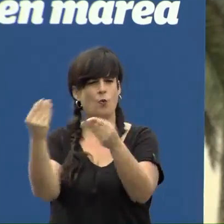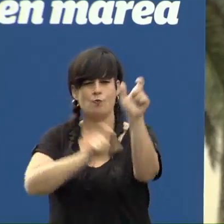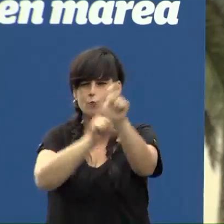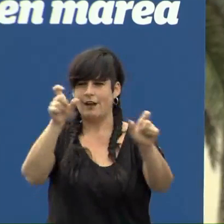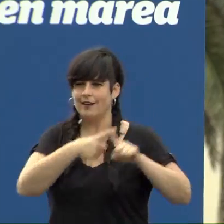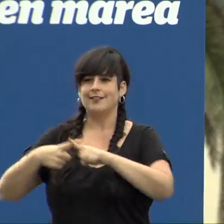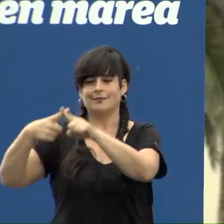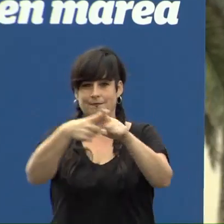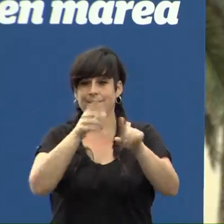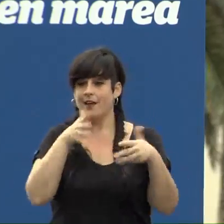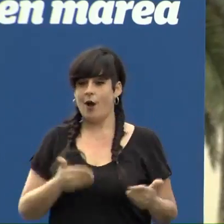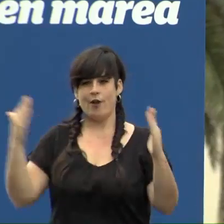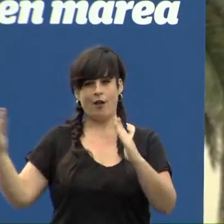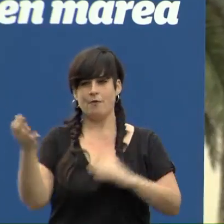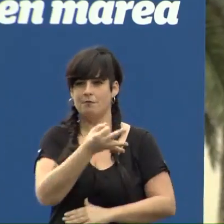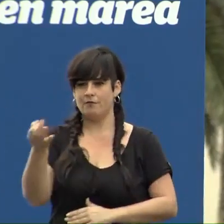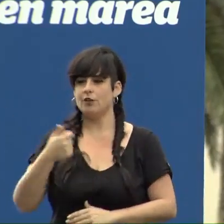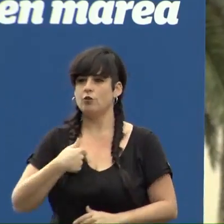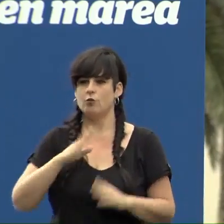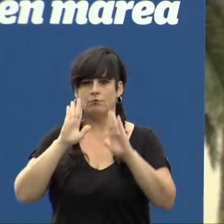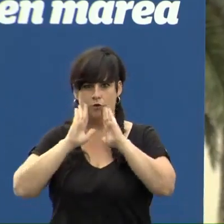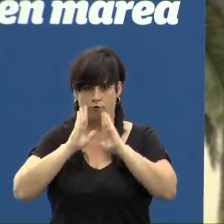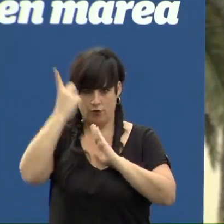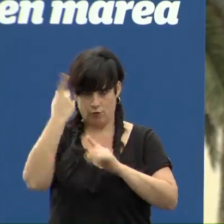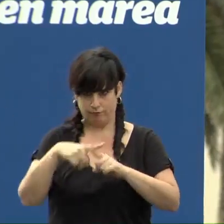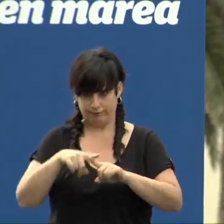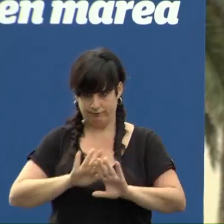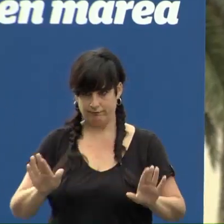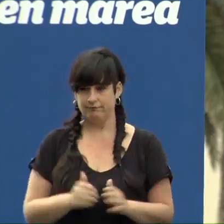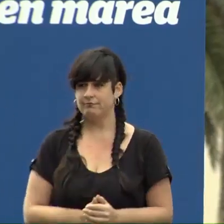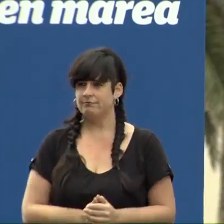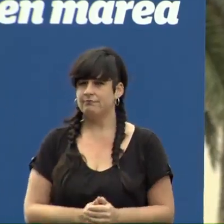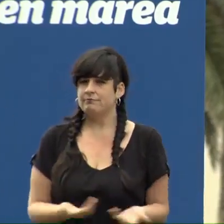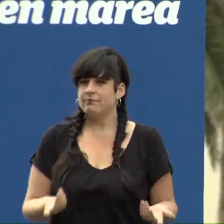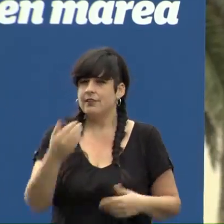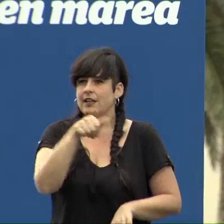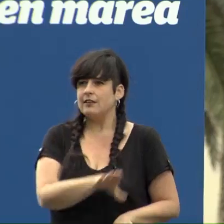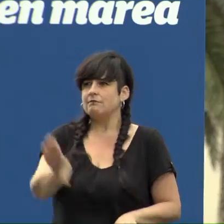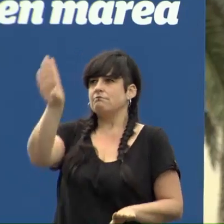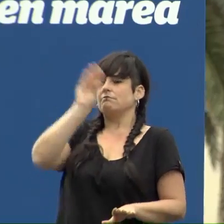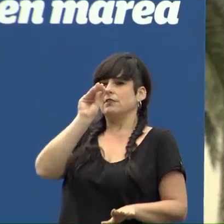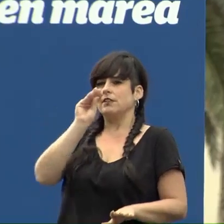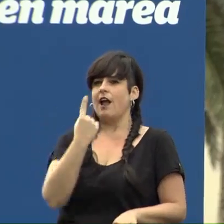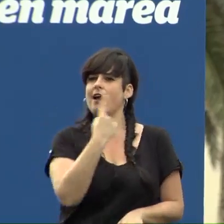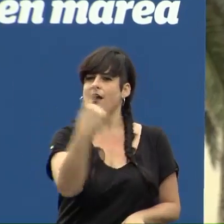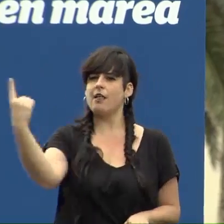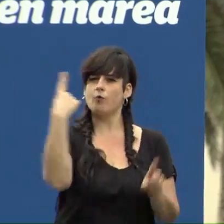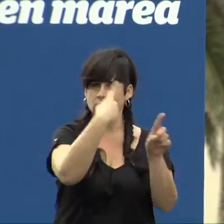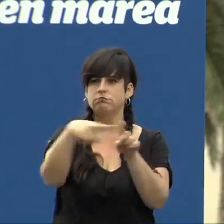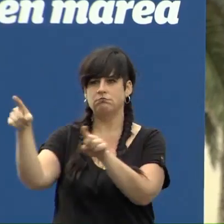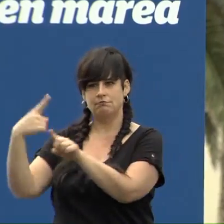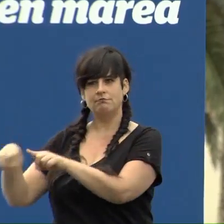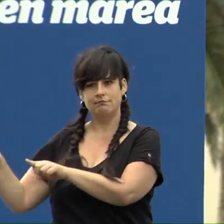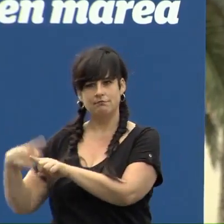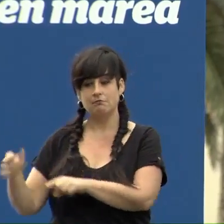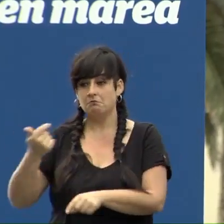o momento. Confésovos unha cousa. A percepción é algo curiosa, a percepción é algo individual. Teño